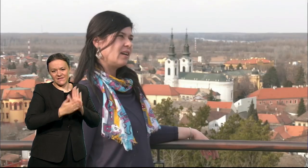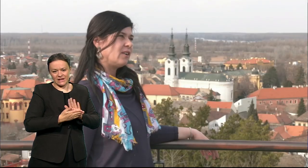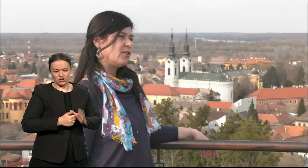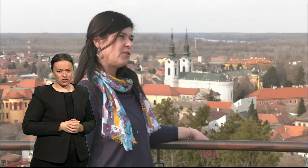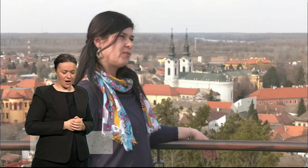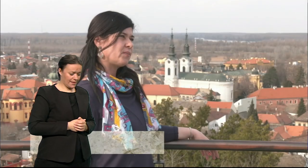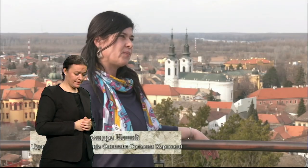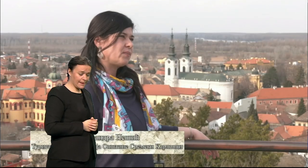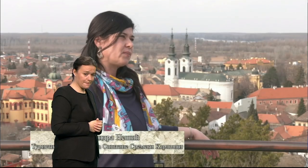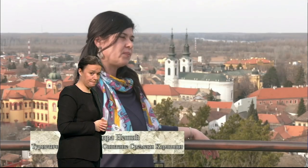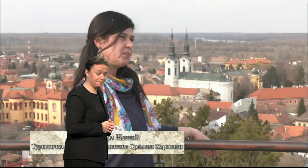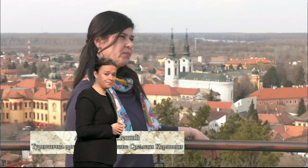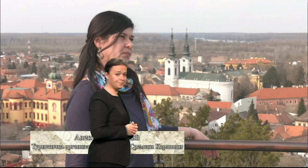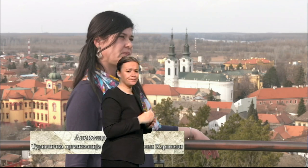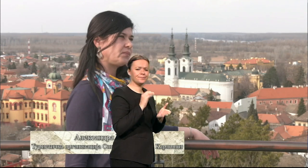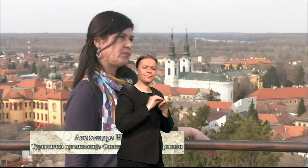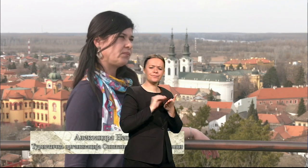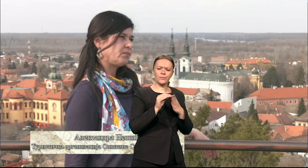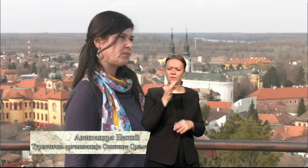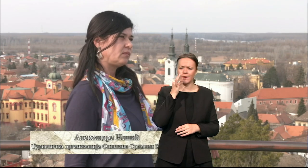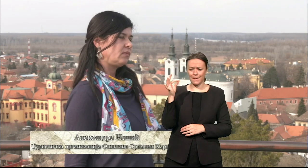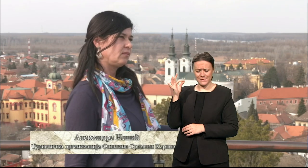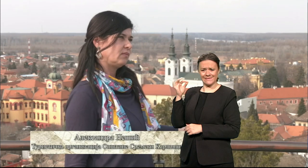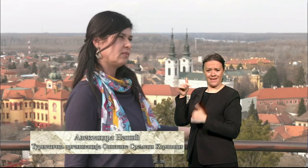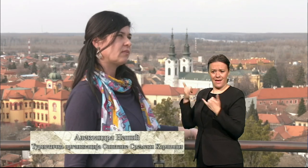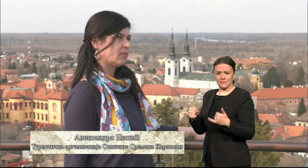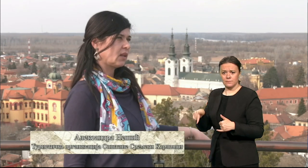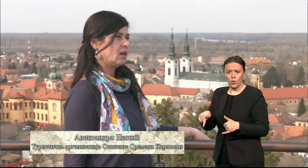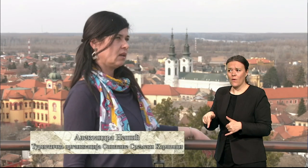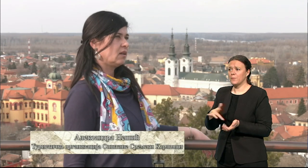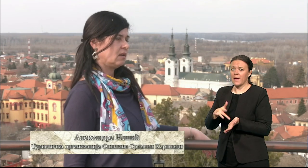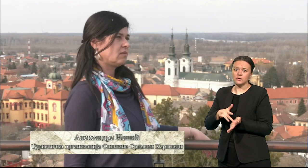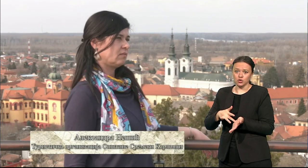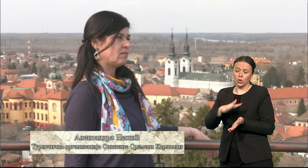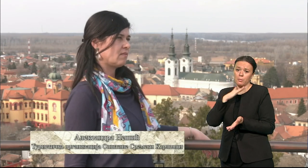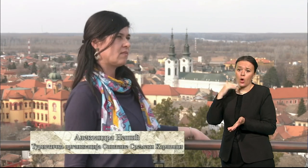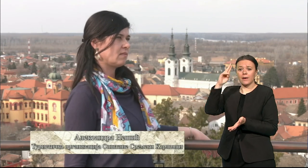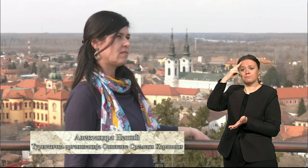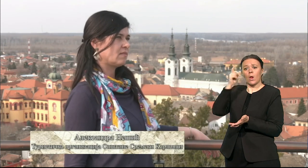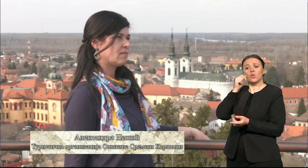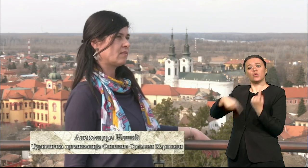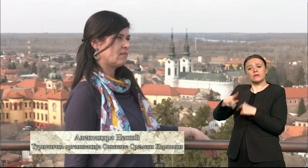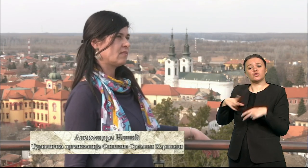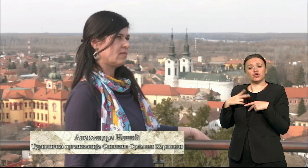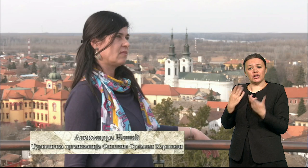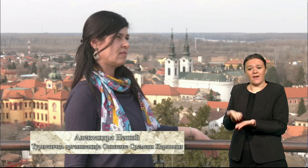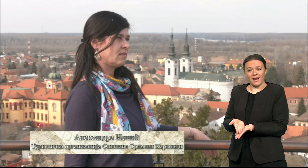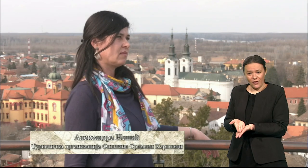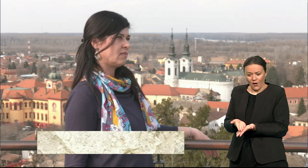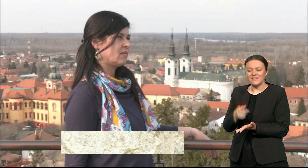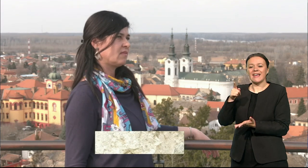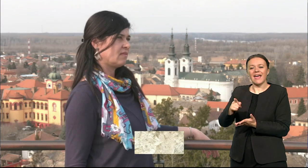Kada je reč o Karlovcima, mnogo znamenitih ljudi je ovde živelo. Da kažemo da je sam Zavičani muzej zapravo